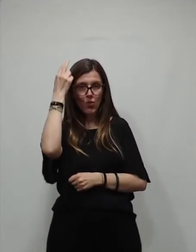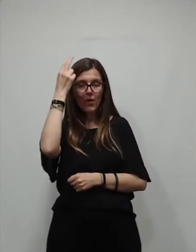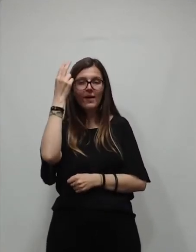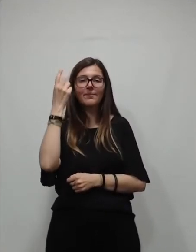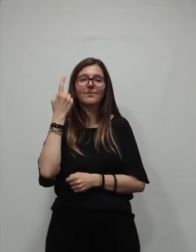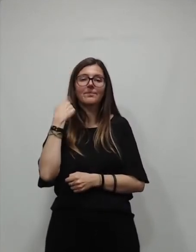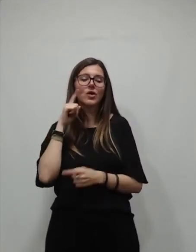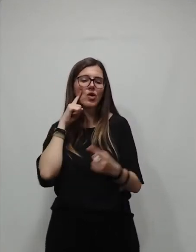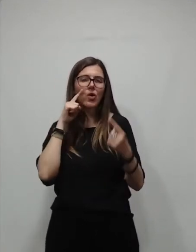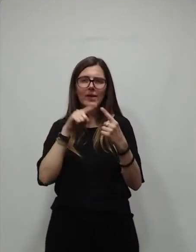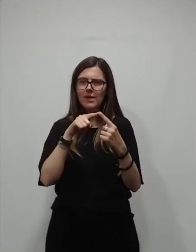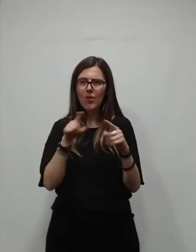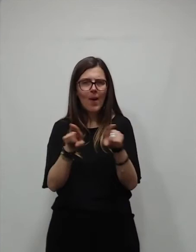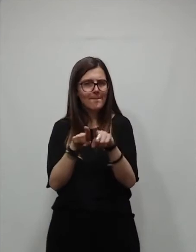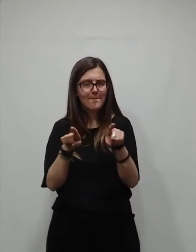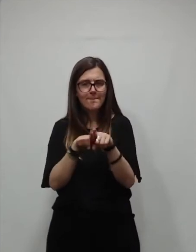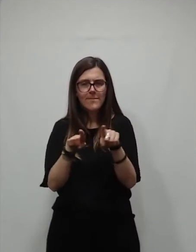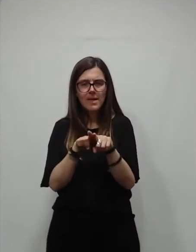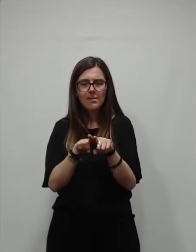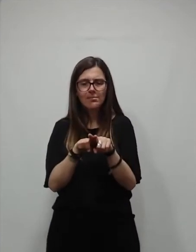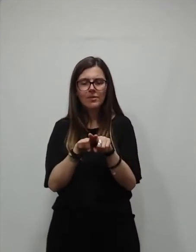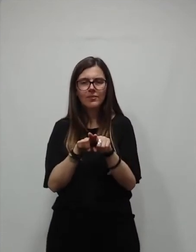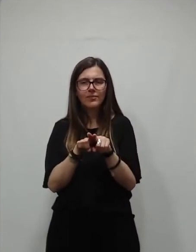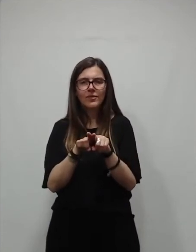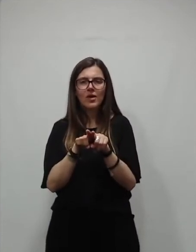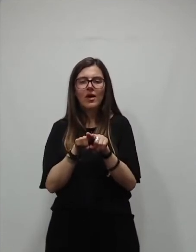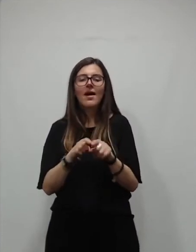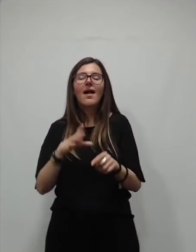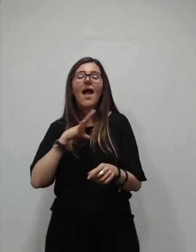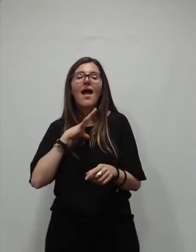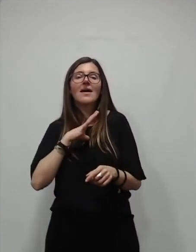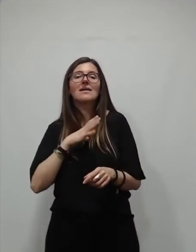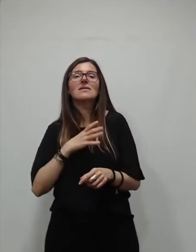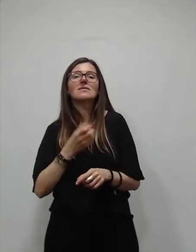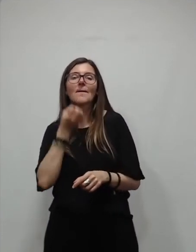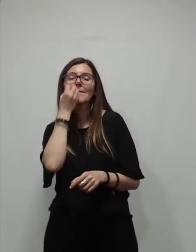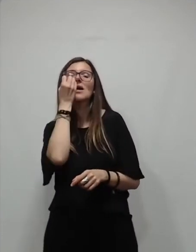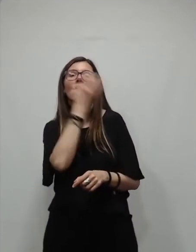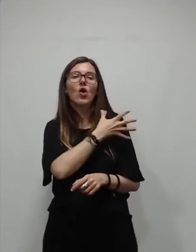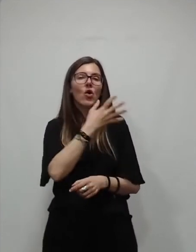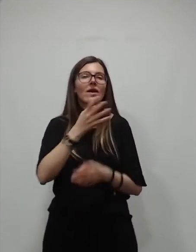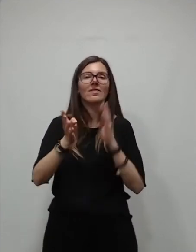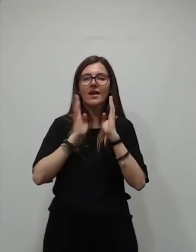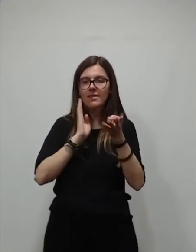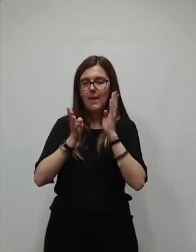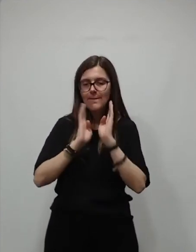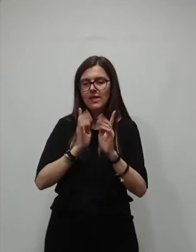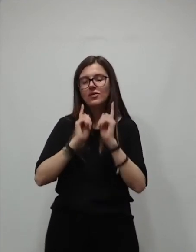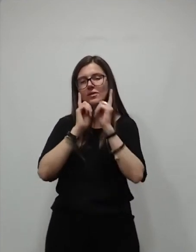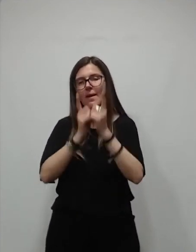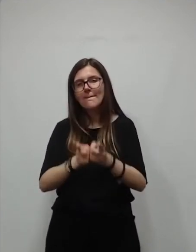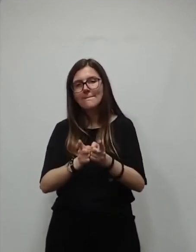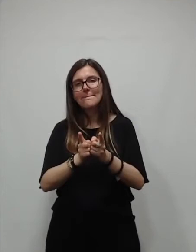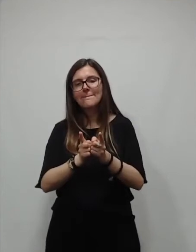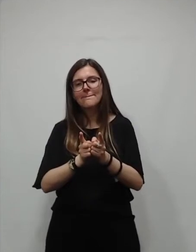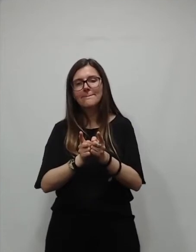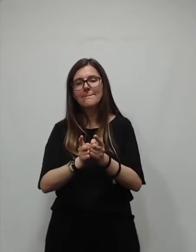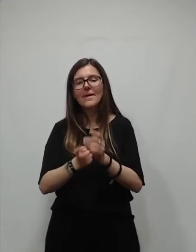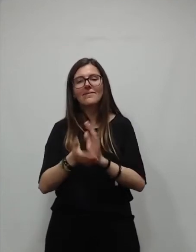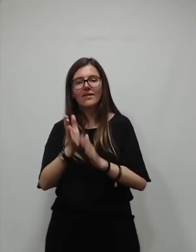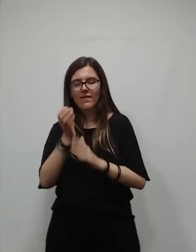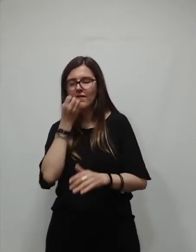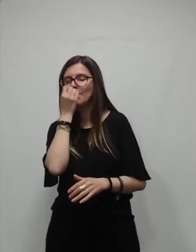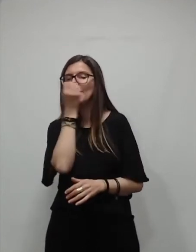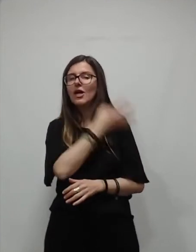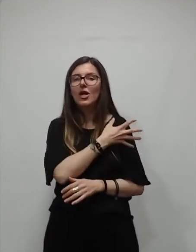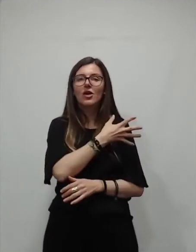central: lograr mejores tratamientos médicos, rehabilitación y recuperación, menos discriminación